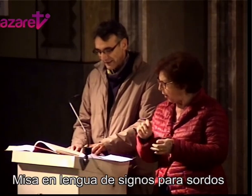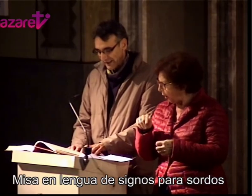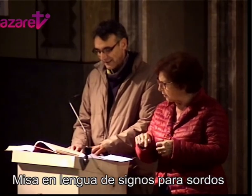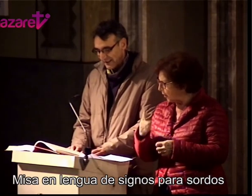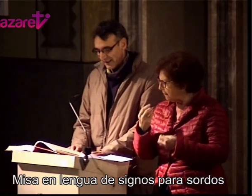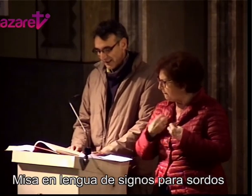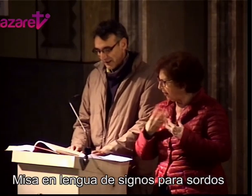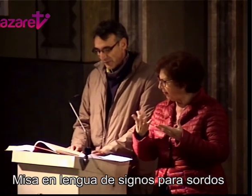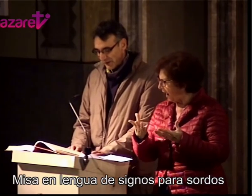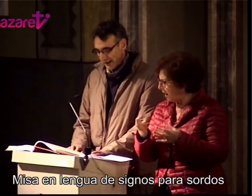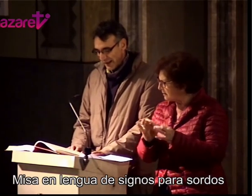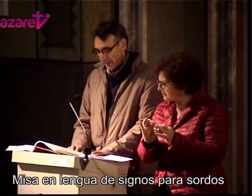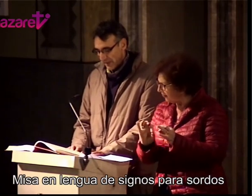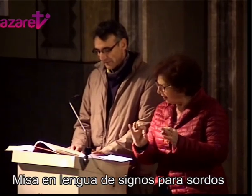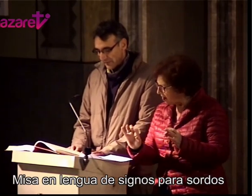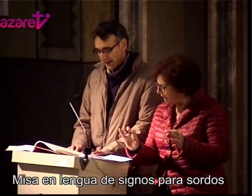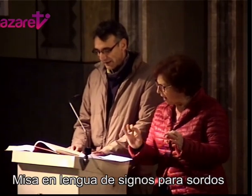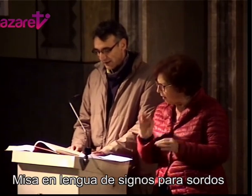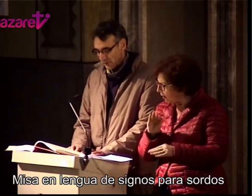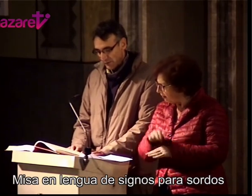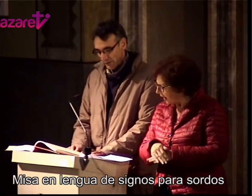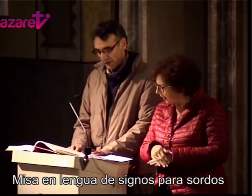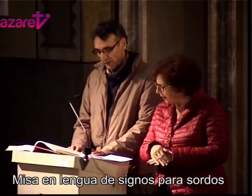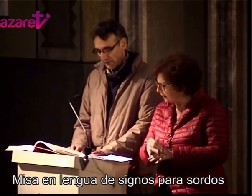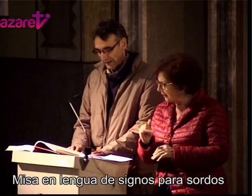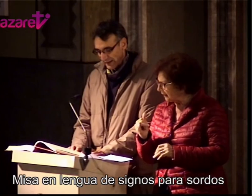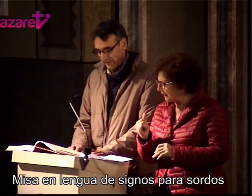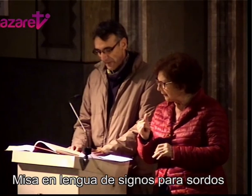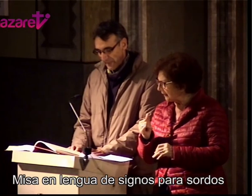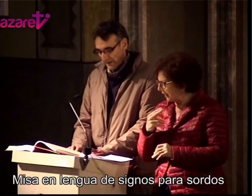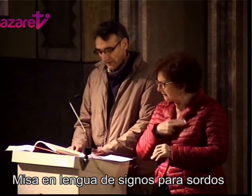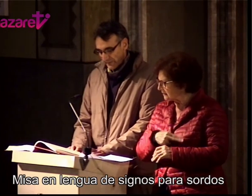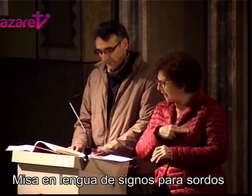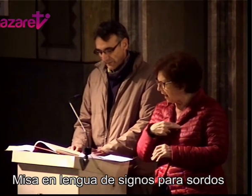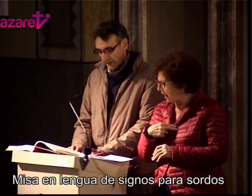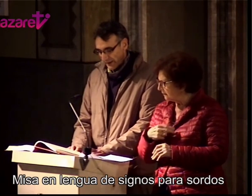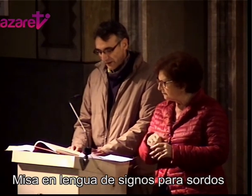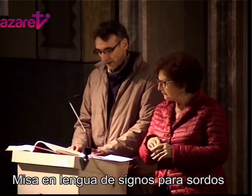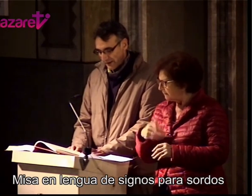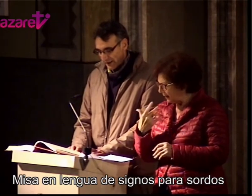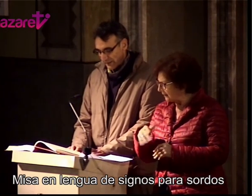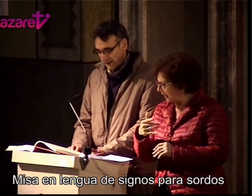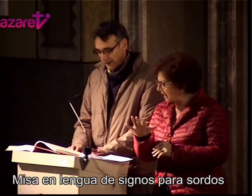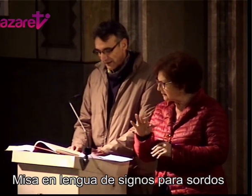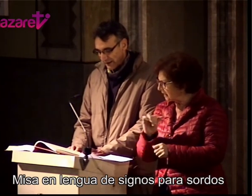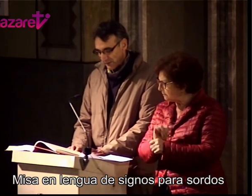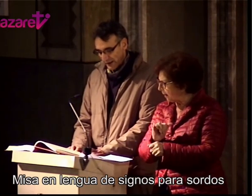iniquidad y purificar para sí un pueblo de su propiedad, dedicado enteramente a las buenas